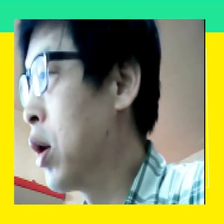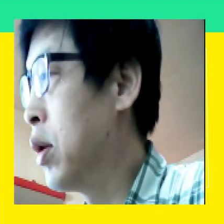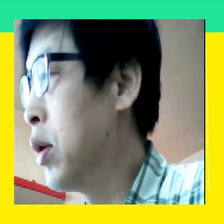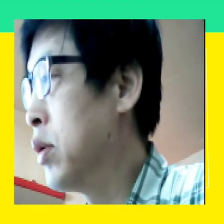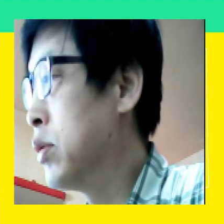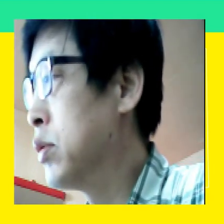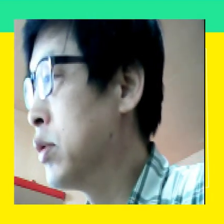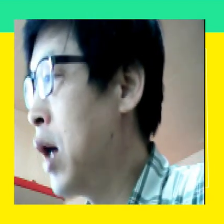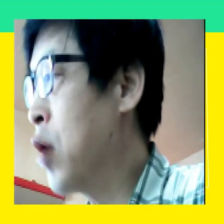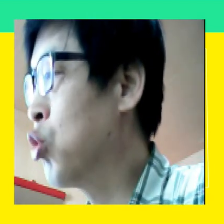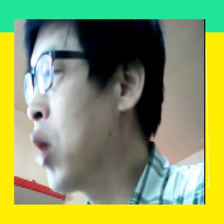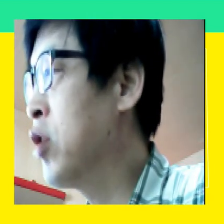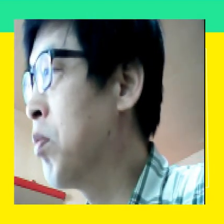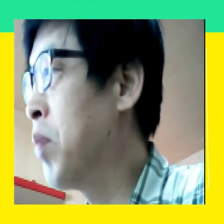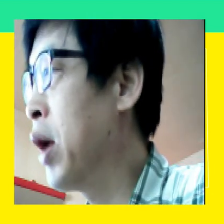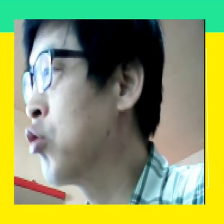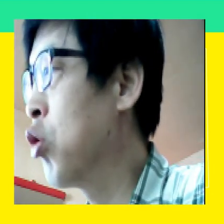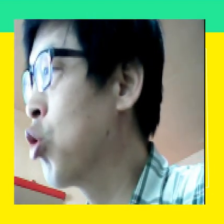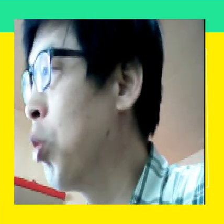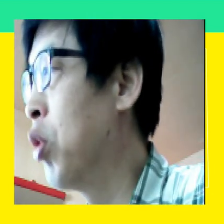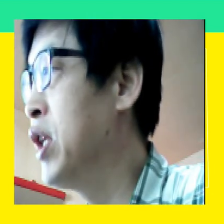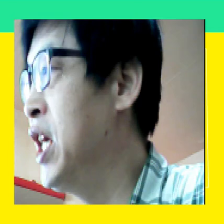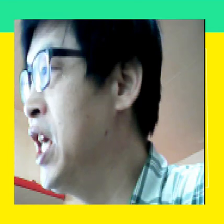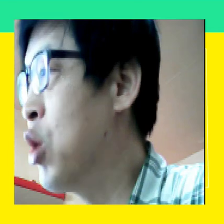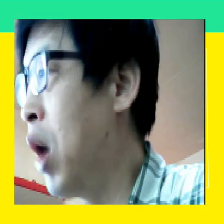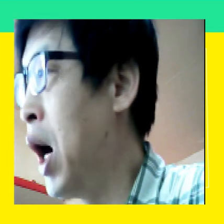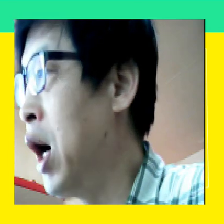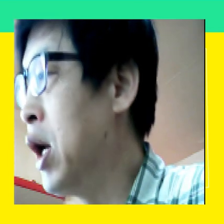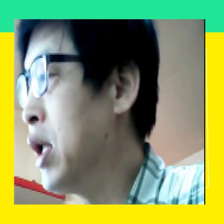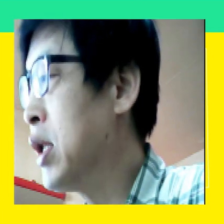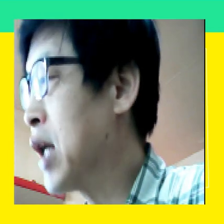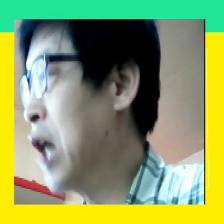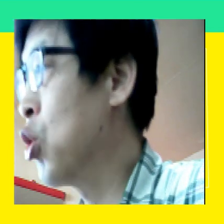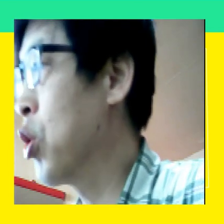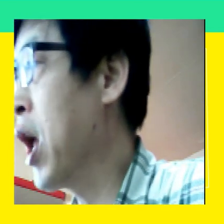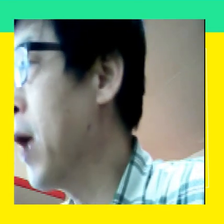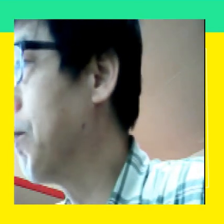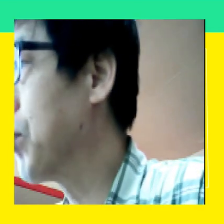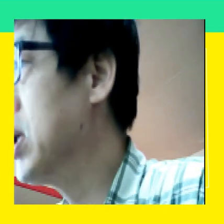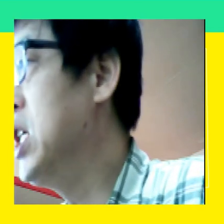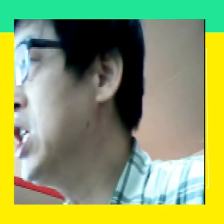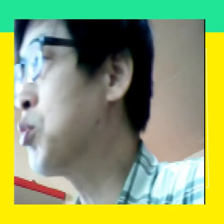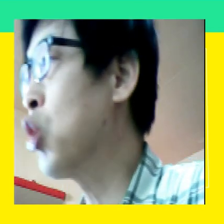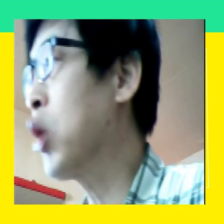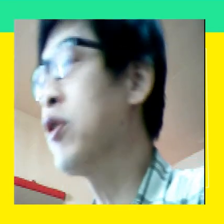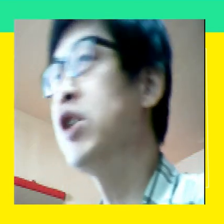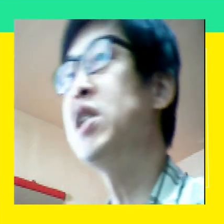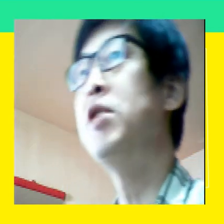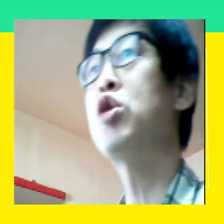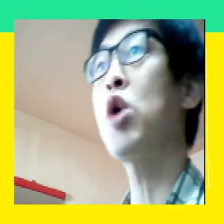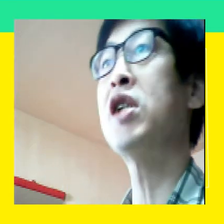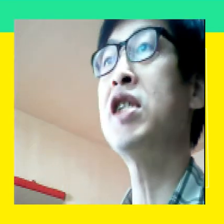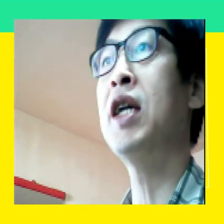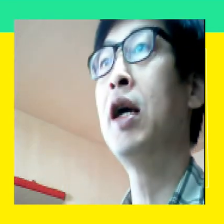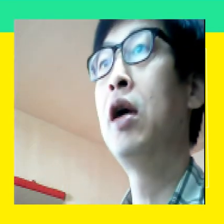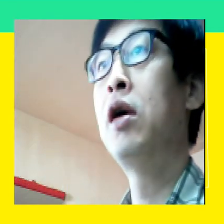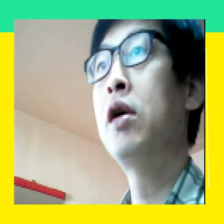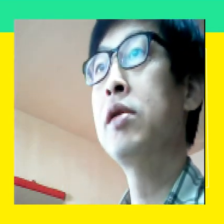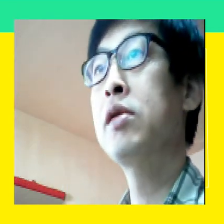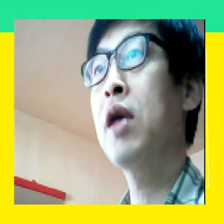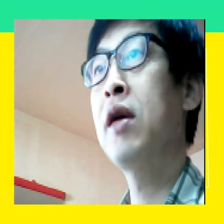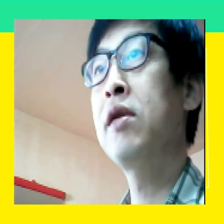한국농아인협회 수호교본 이과 가족의 20쪽에서 21쪽까지